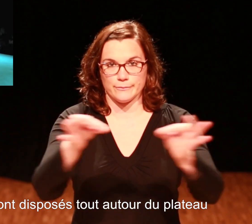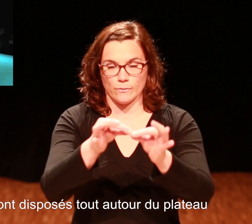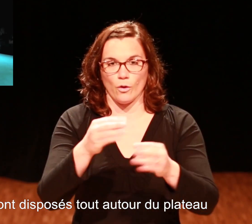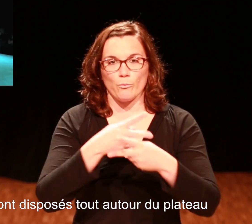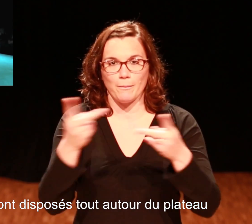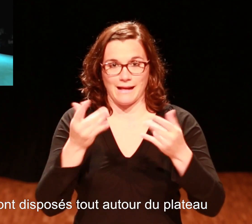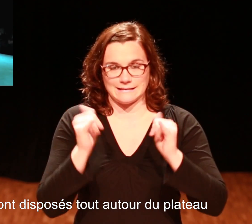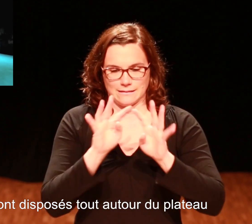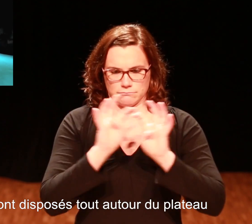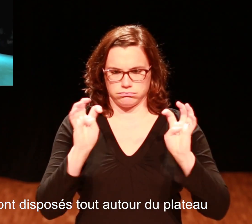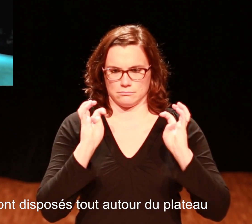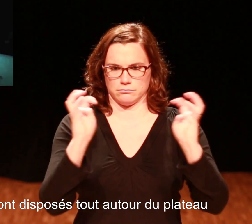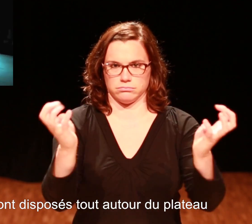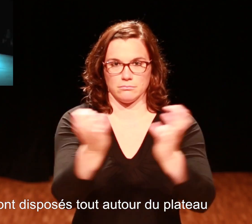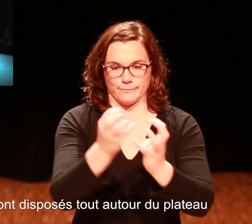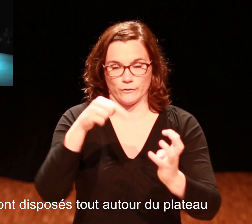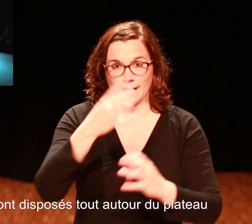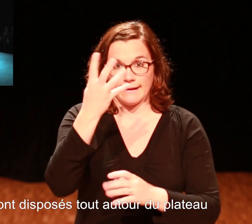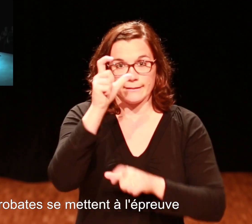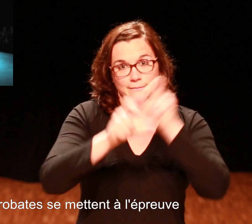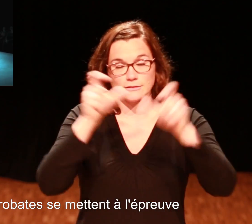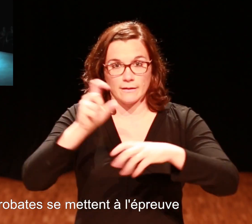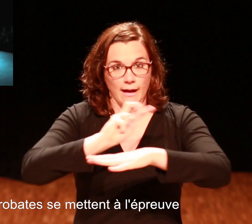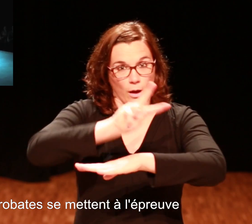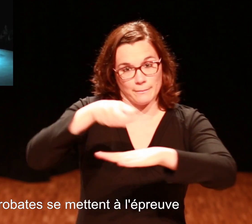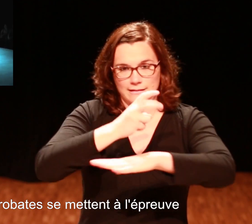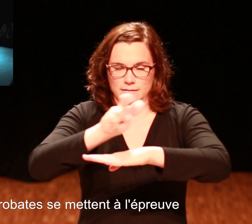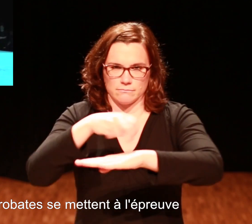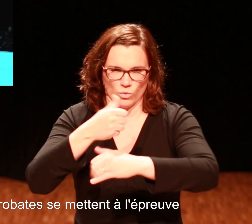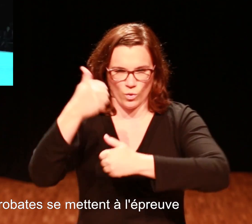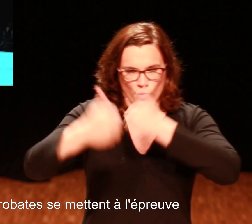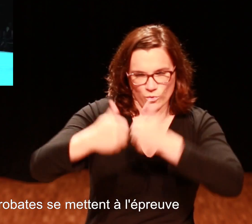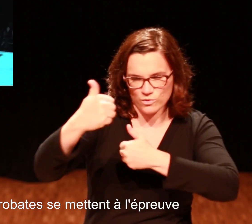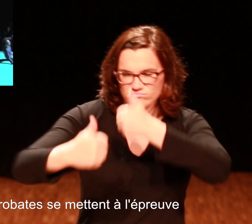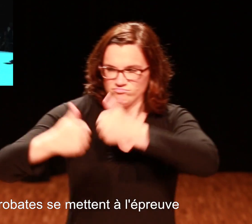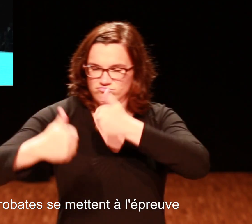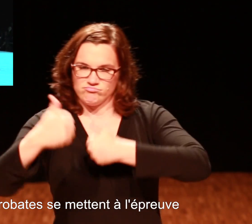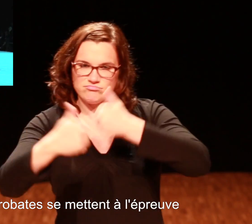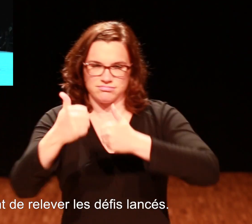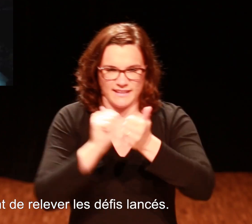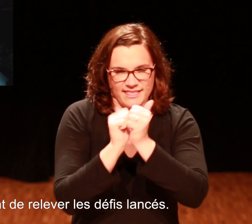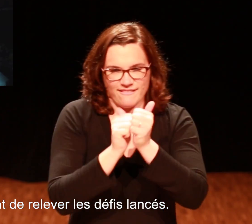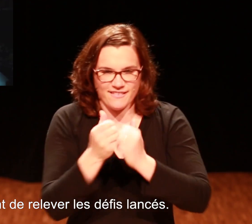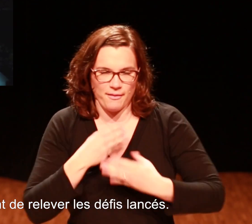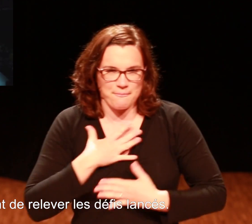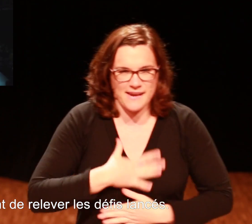Les spectateurs sont disposés tout autour du plateau où quatre acrobates se mettent à l'épreuve et s'efforcent